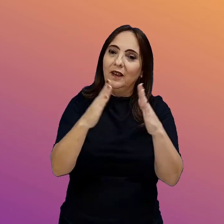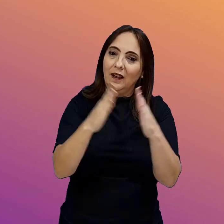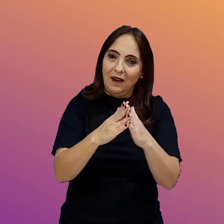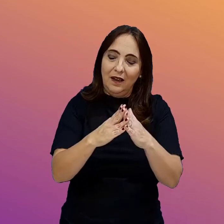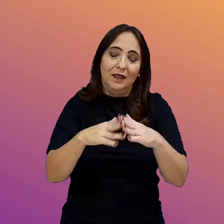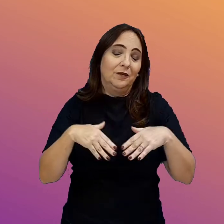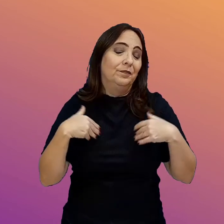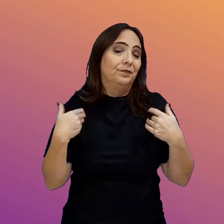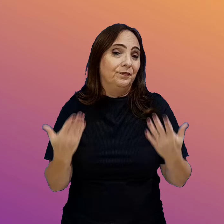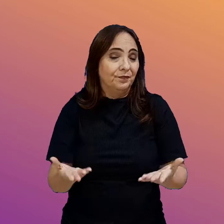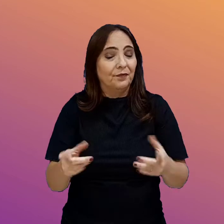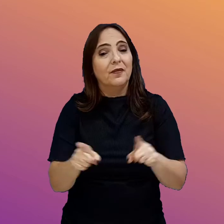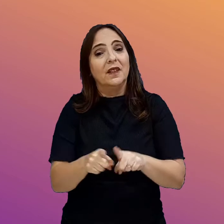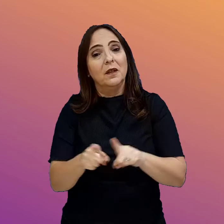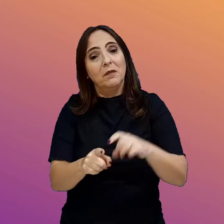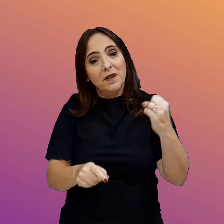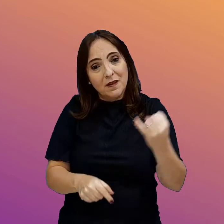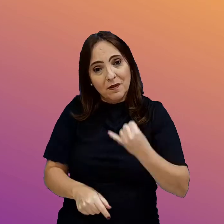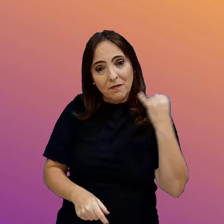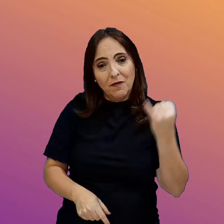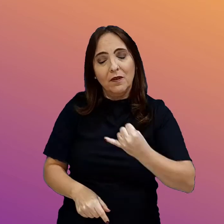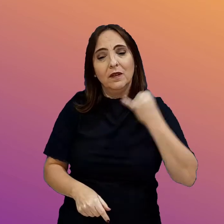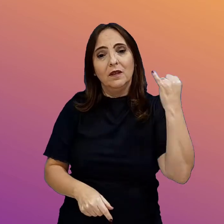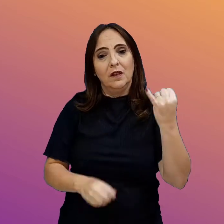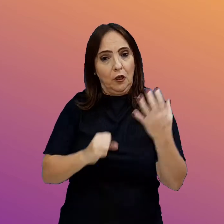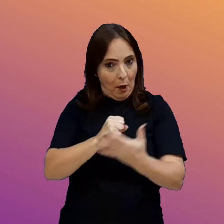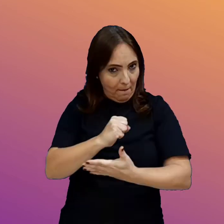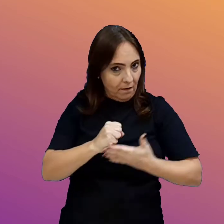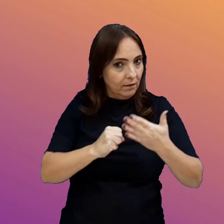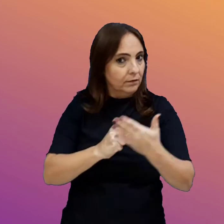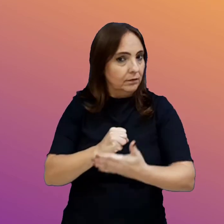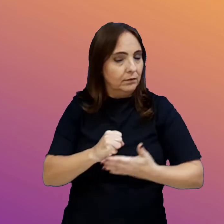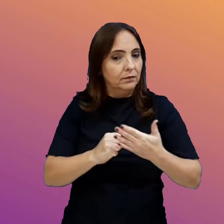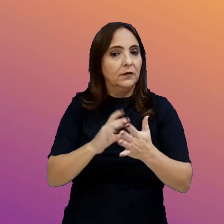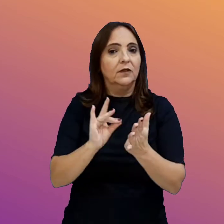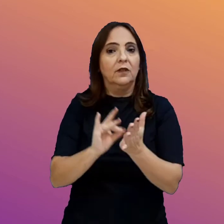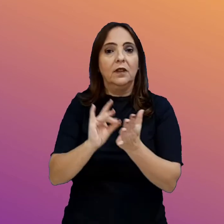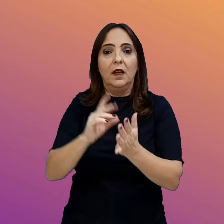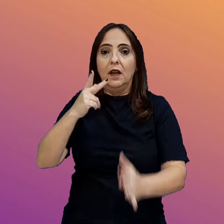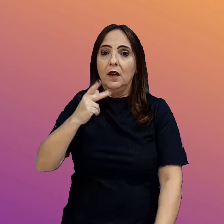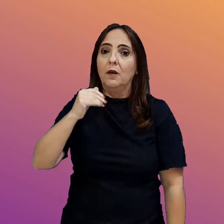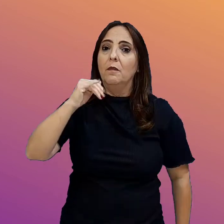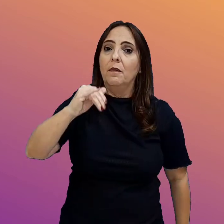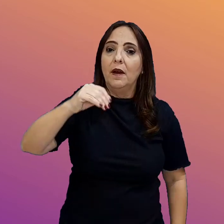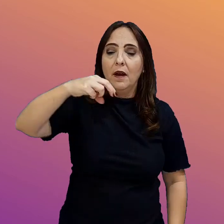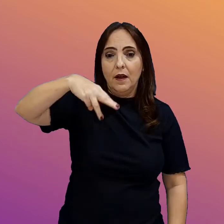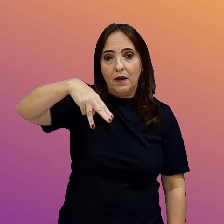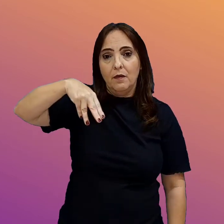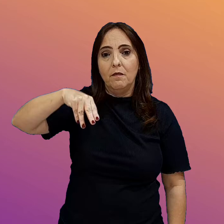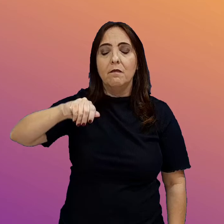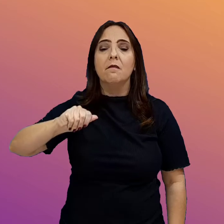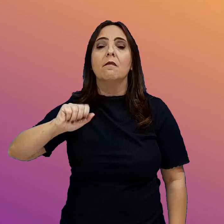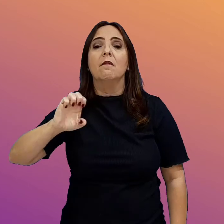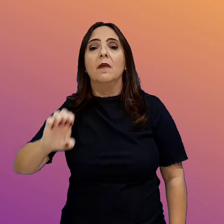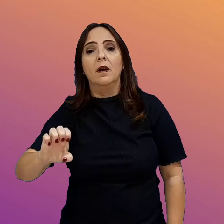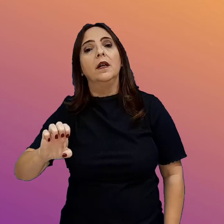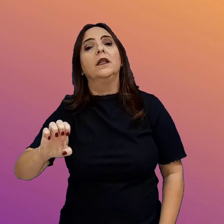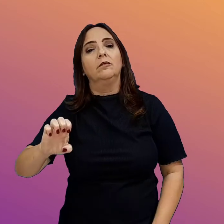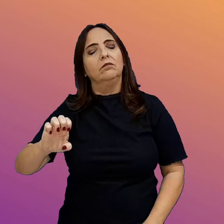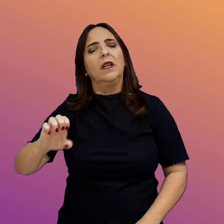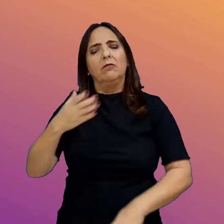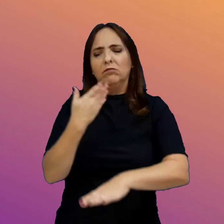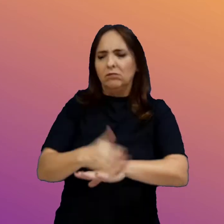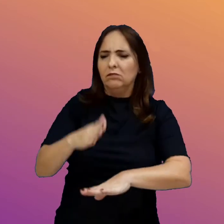adotando essa rotina. E uma coisa também que eu acho que é fundamental, Paula, é os pais buscarem também treinamento para